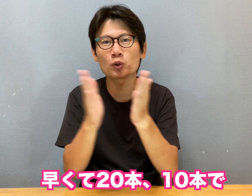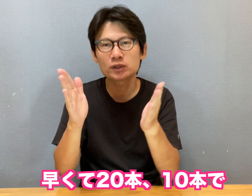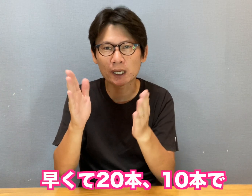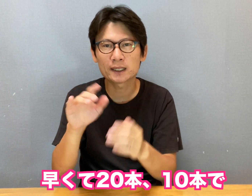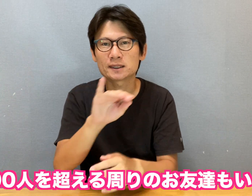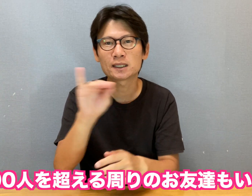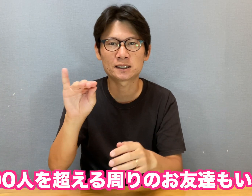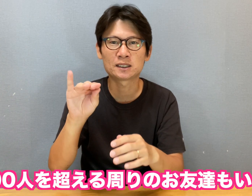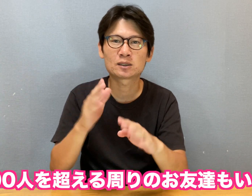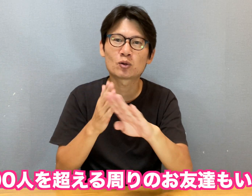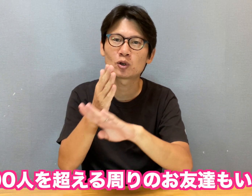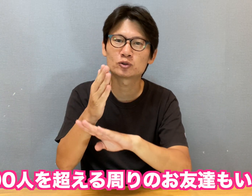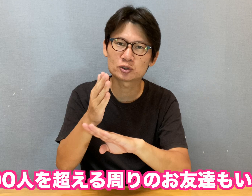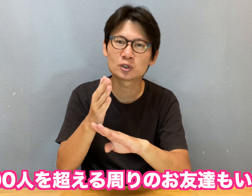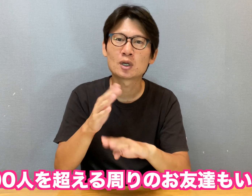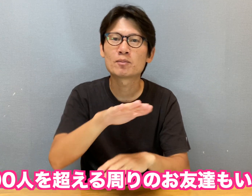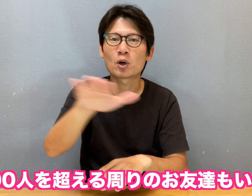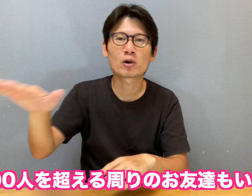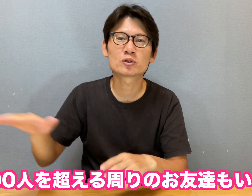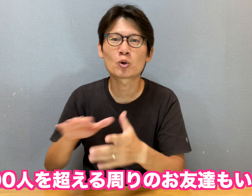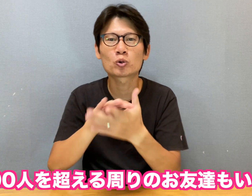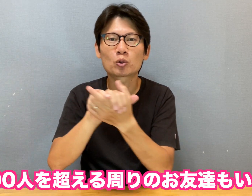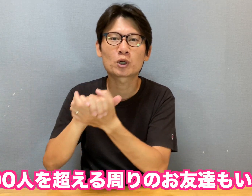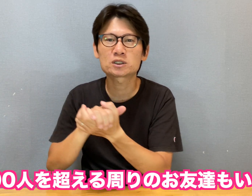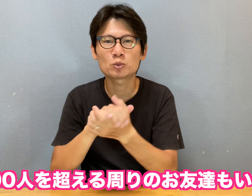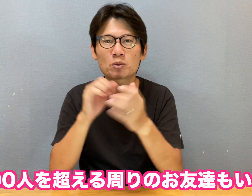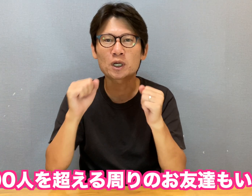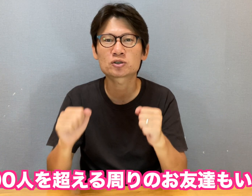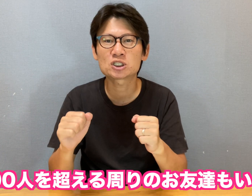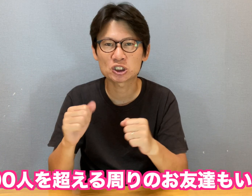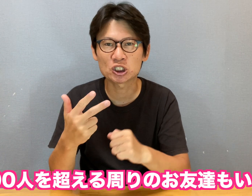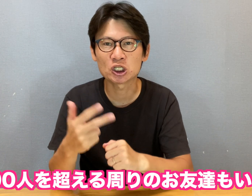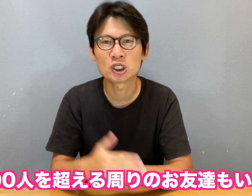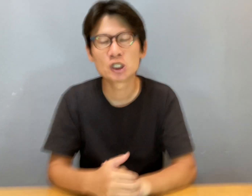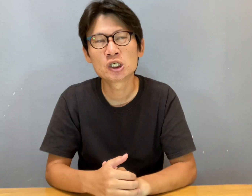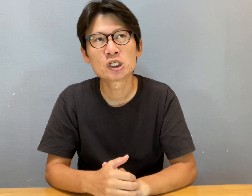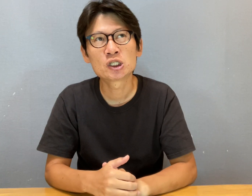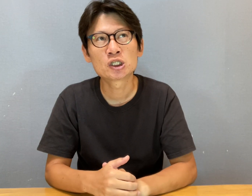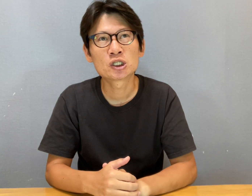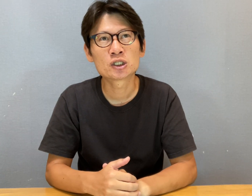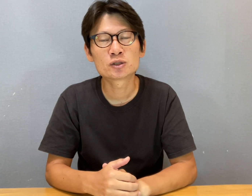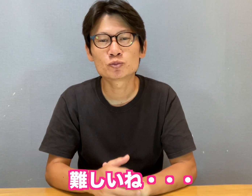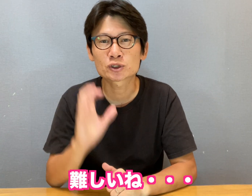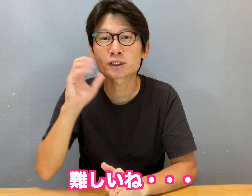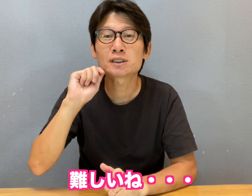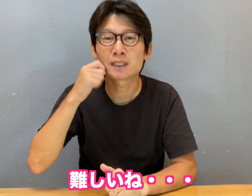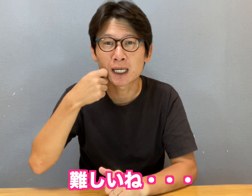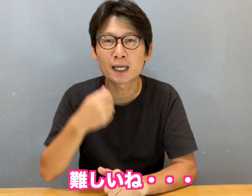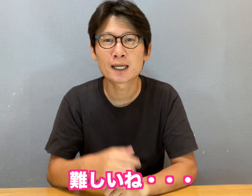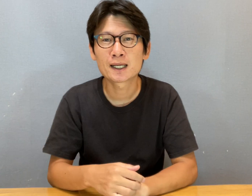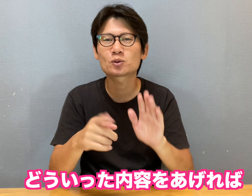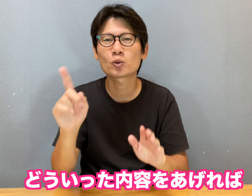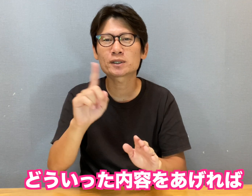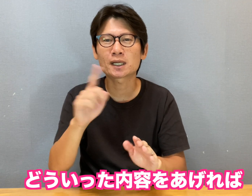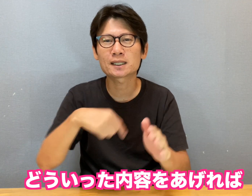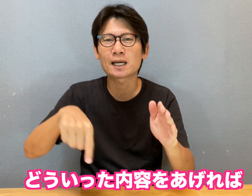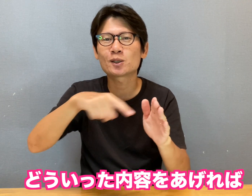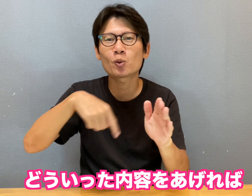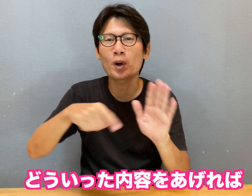で1000人超える周りのお友達もいますし、難しいね。どういった内容を上げ